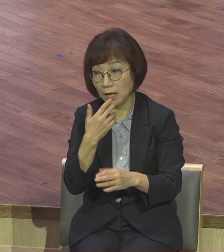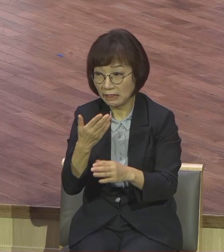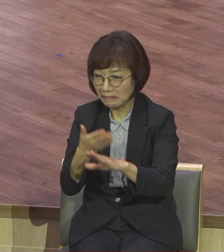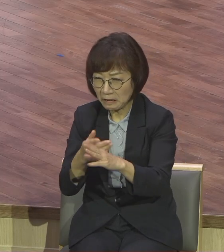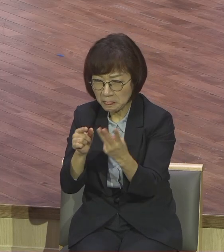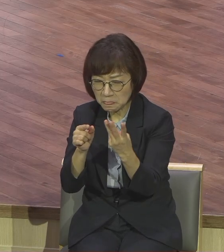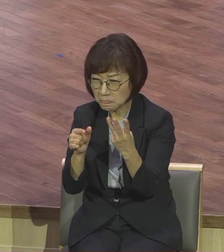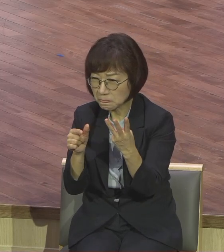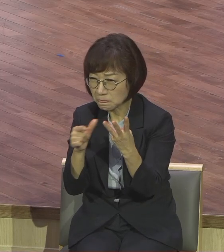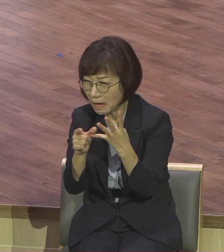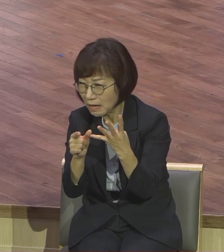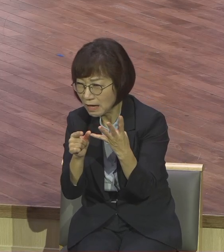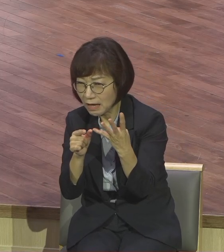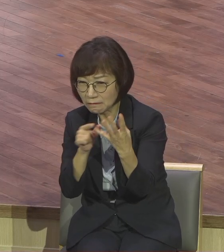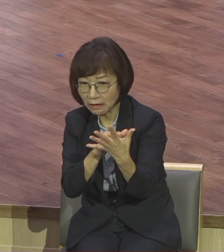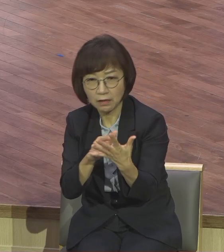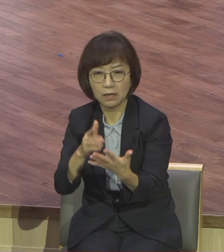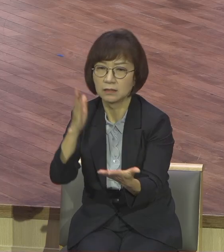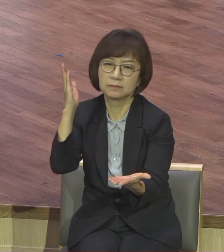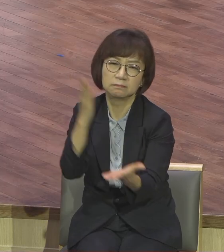마세요.